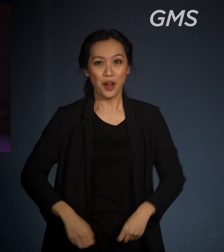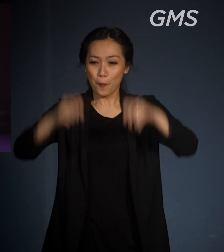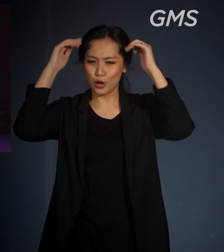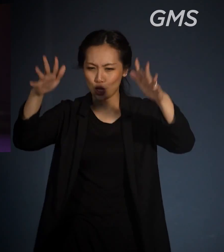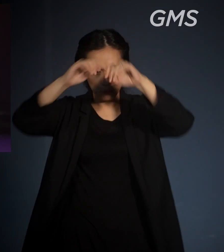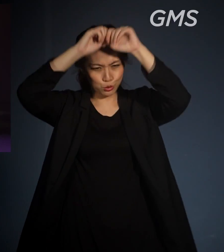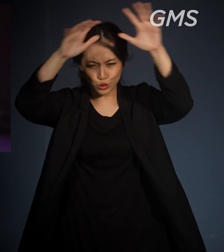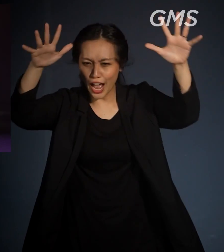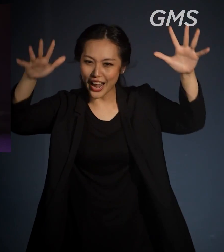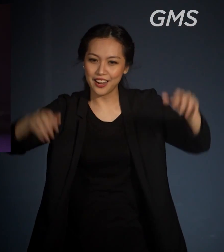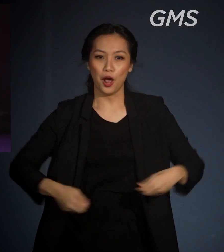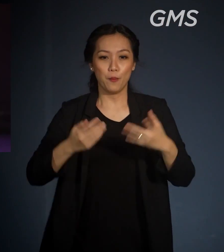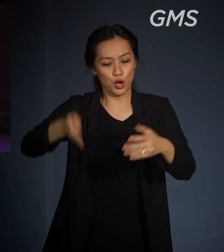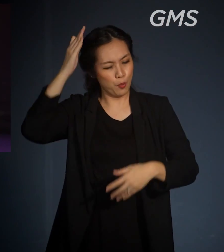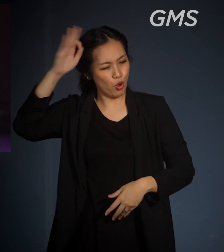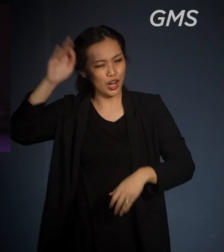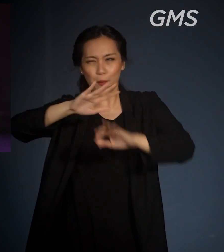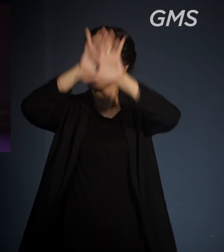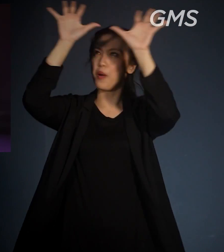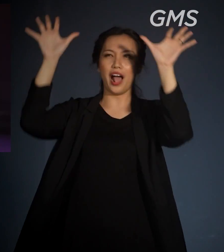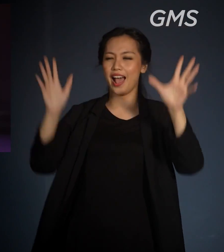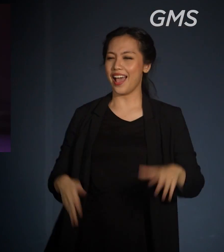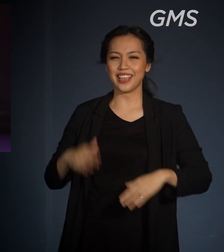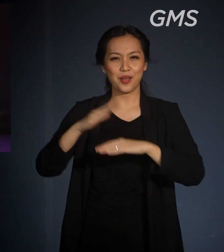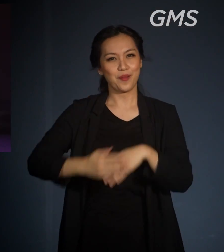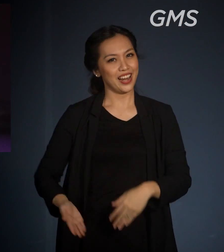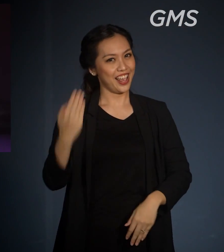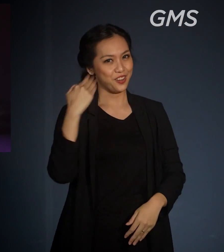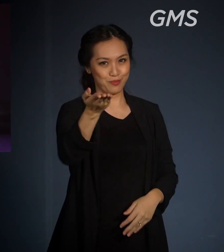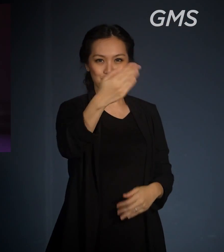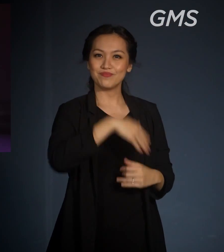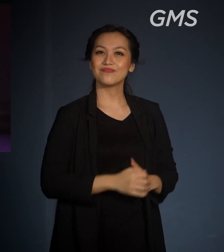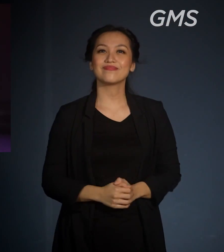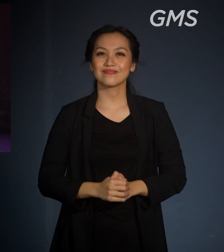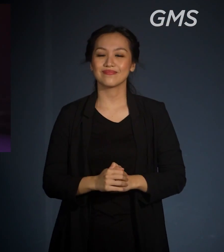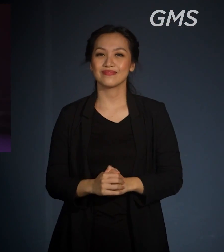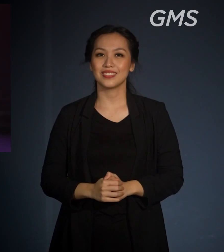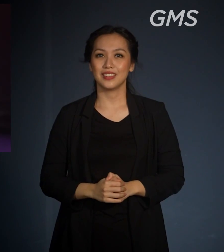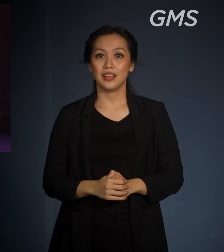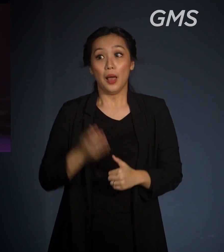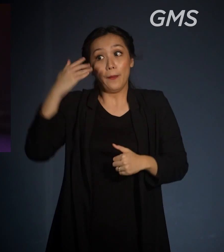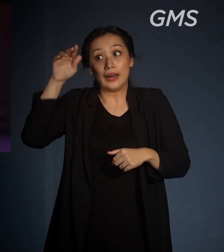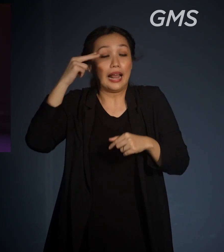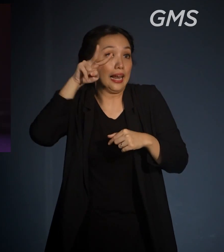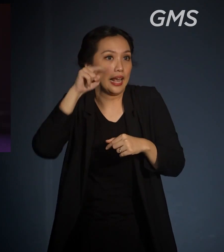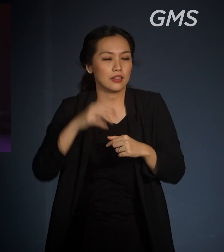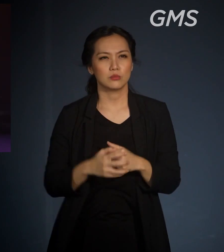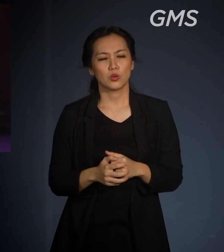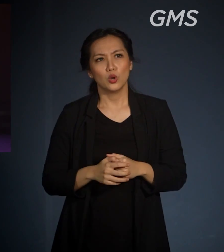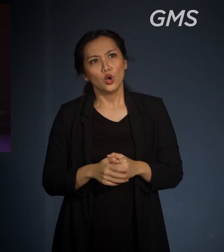akan tambah-tambahkan investasi dalam hidup Anda. Pernah nggak Anda lihat hidup seseorang itu kok tambah diurapi